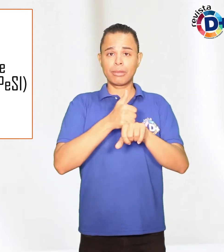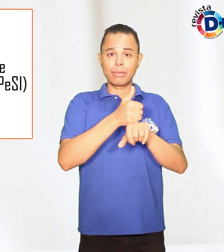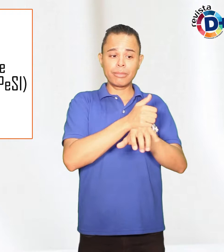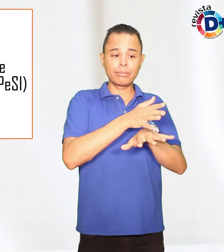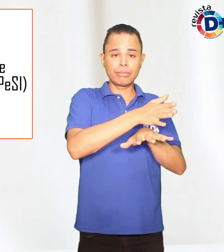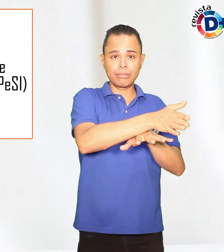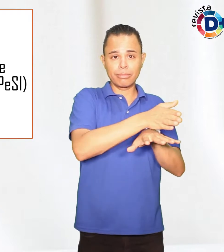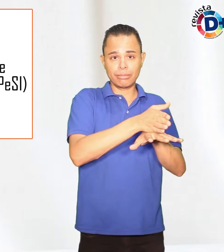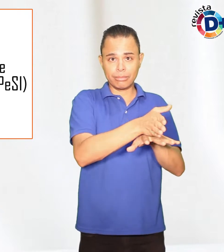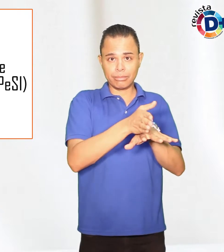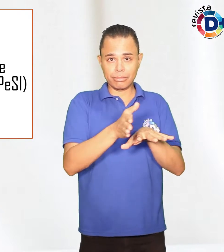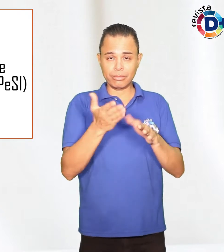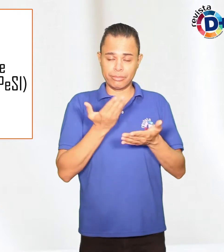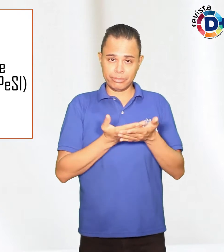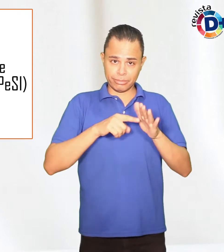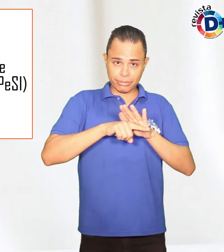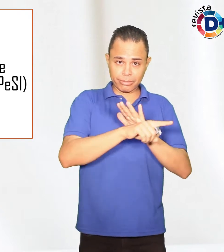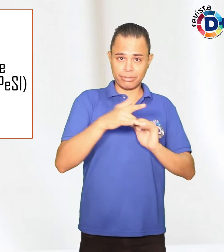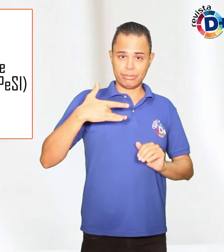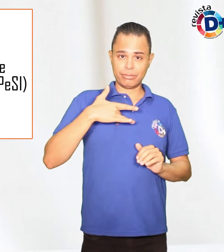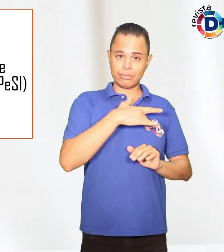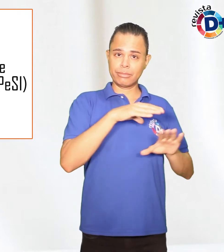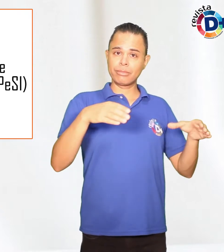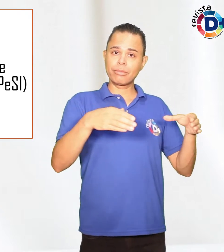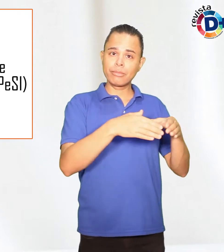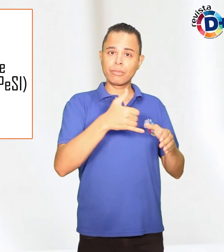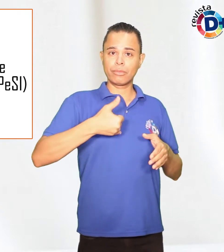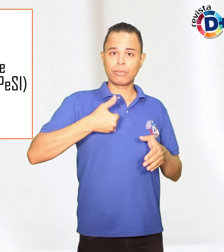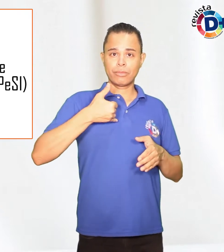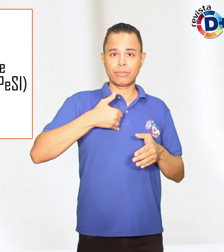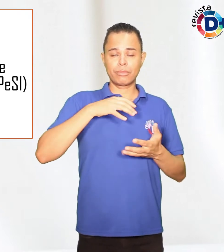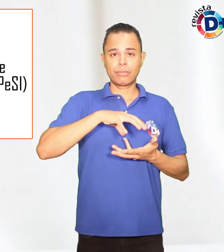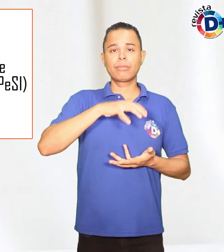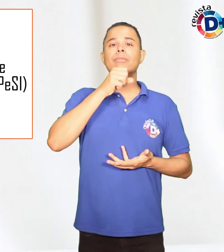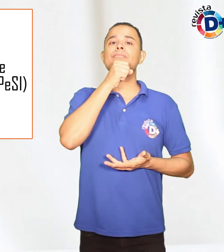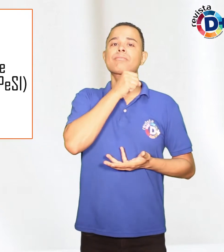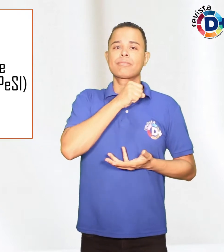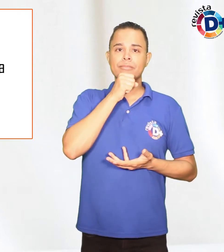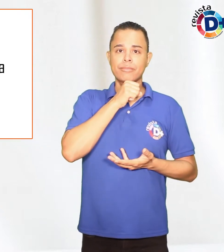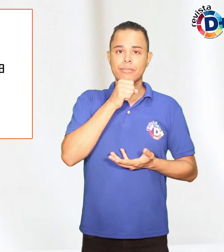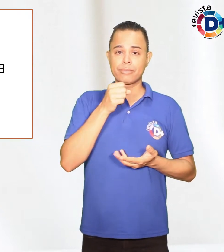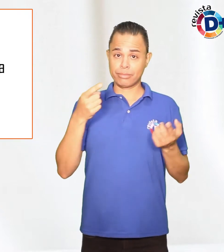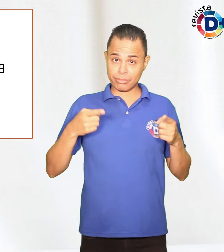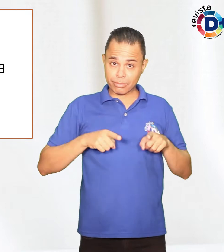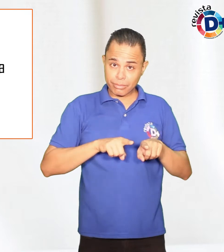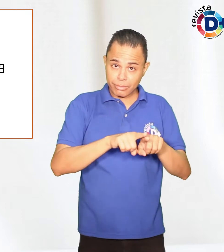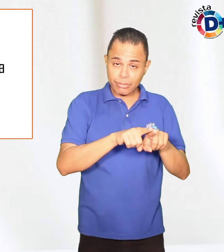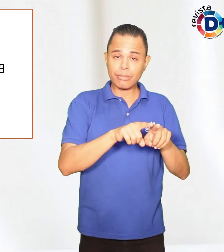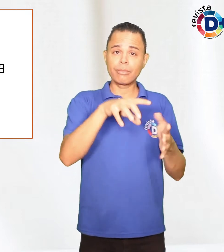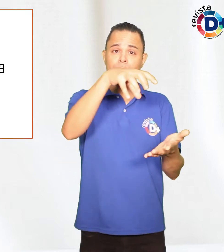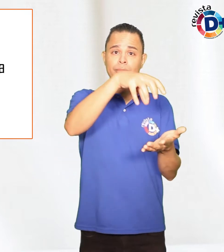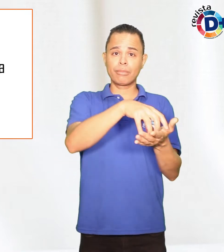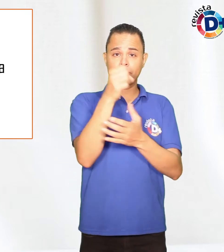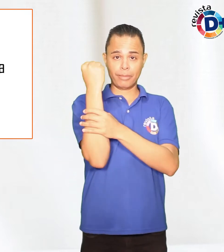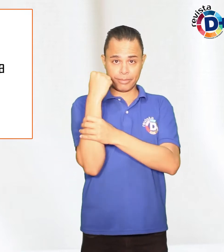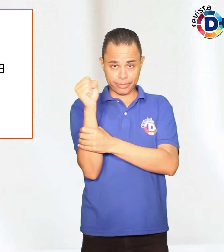de pesquisa em saúde do idoso lapd s momentos de fisioterapia